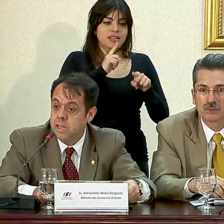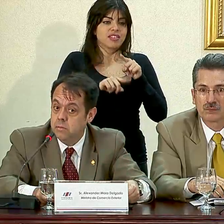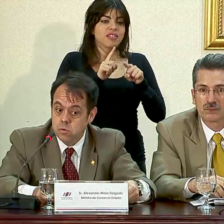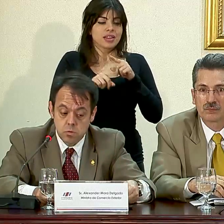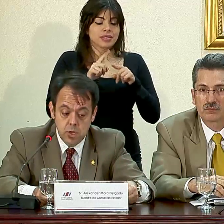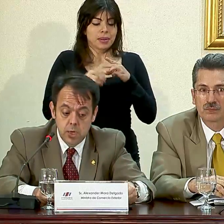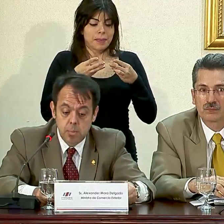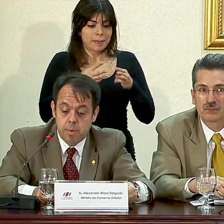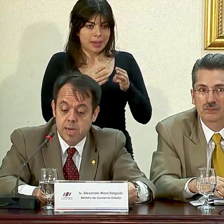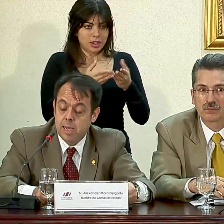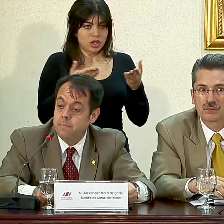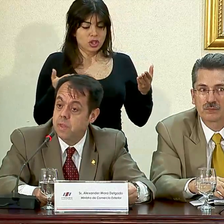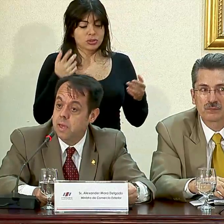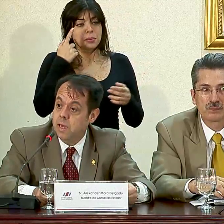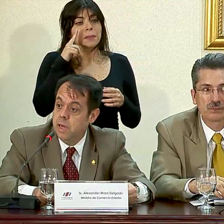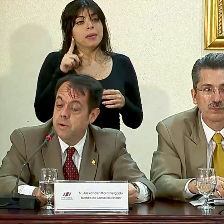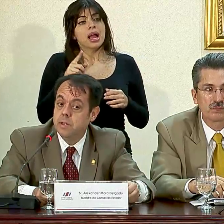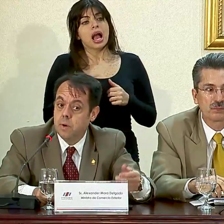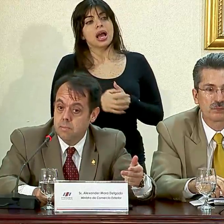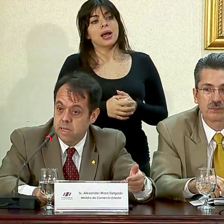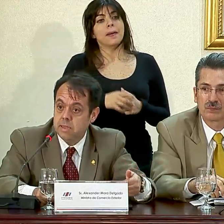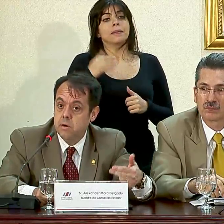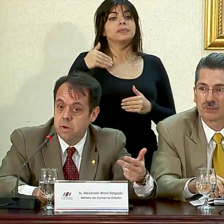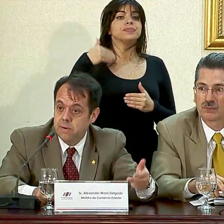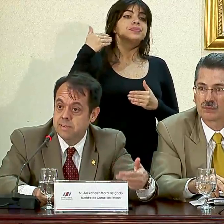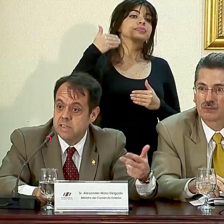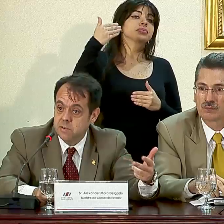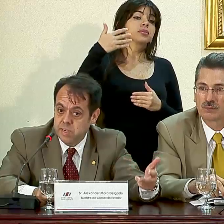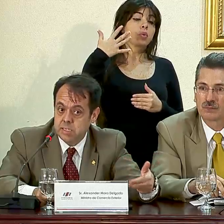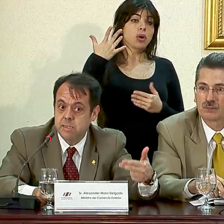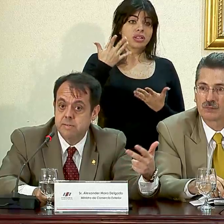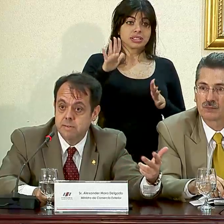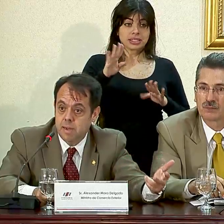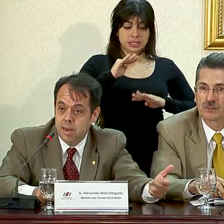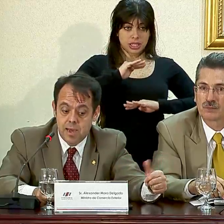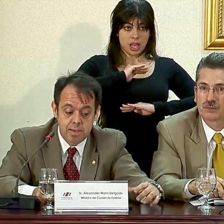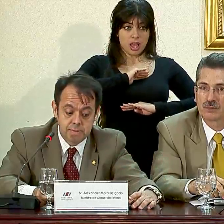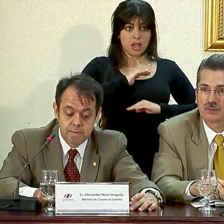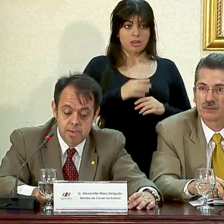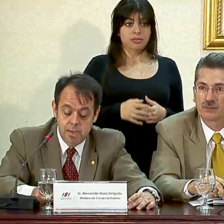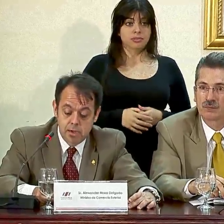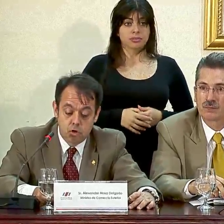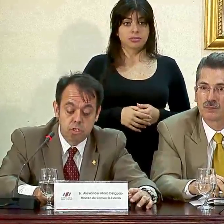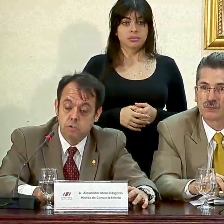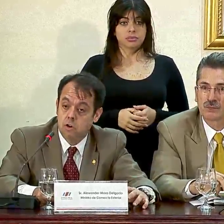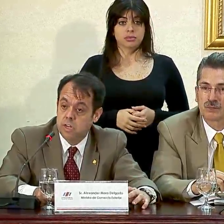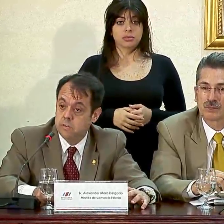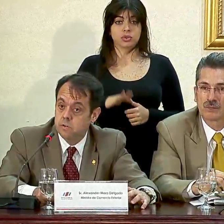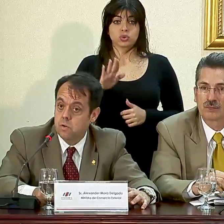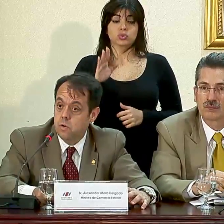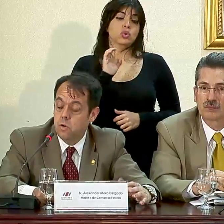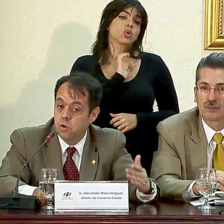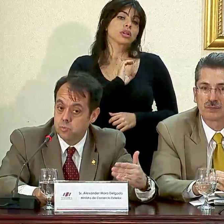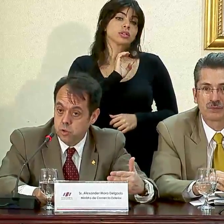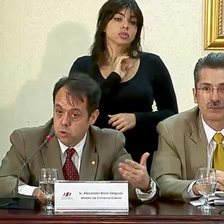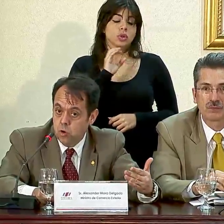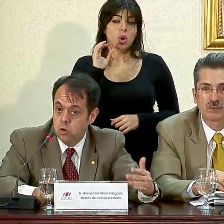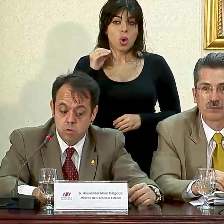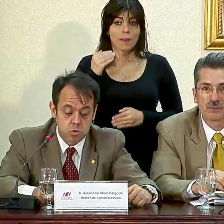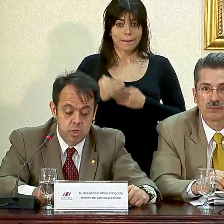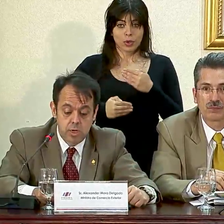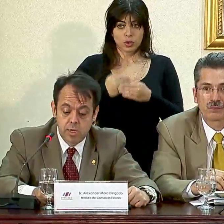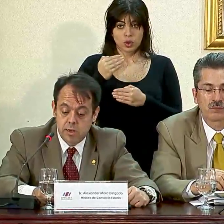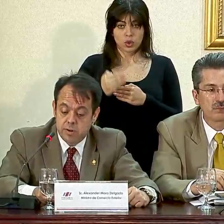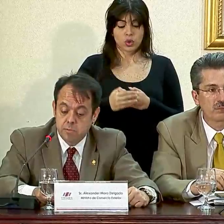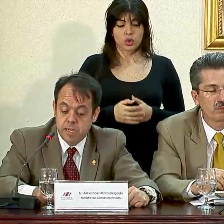de mecanismos para eventualmente, una vez satisfechas las condiciones o los